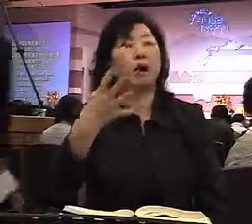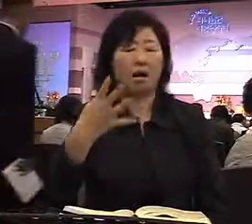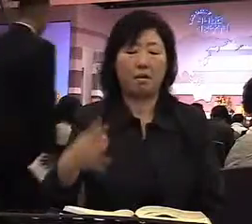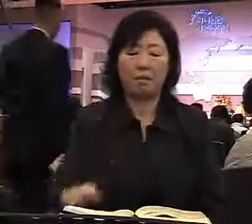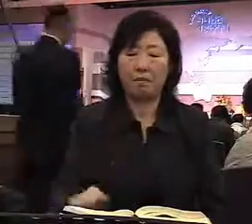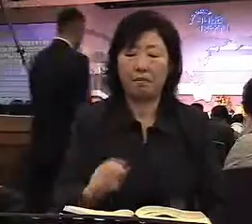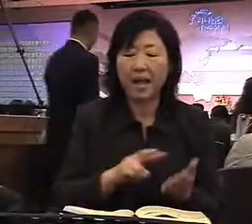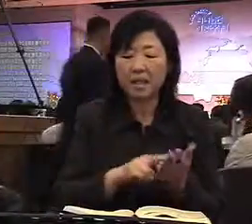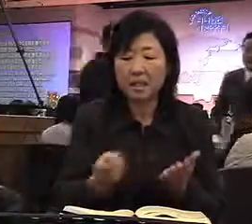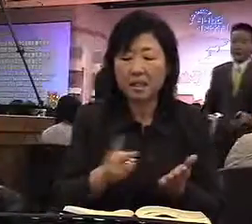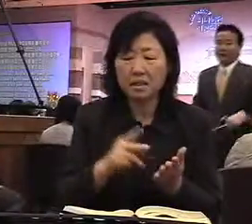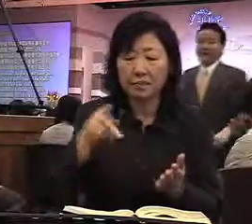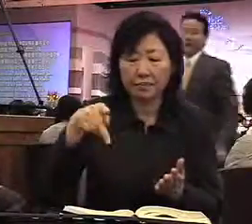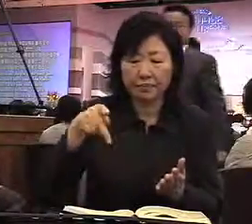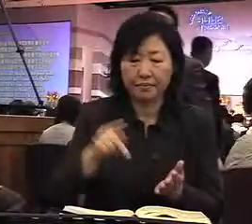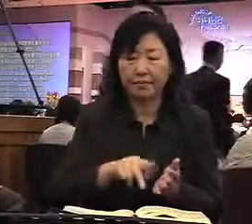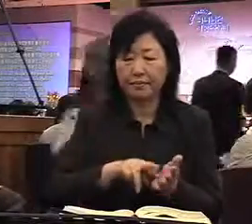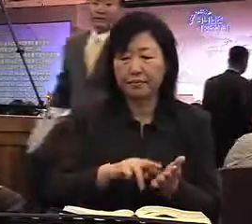말씀.